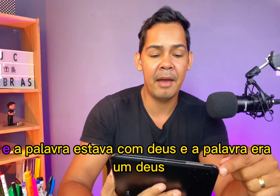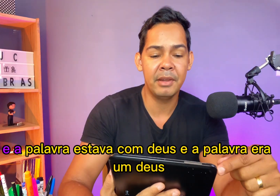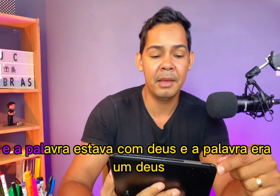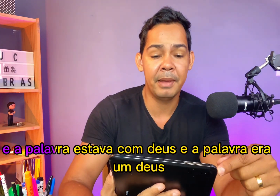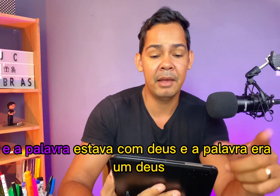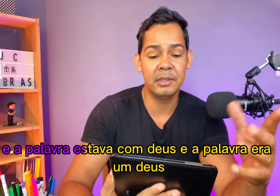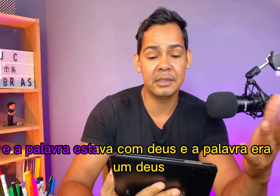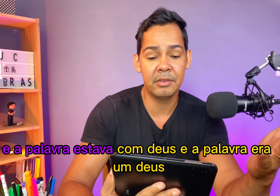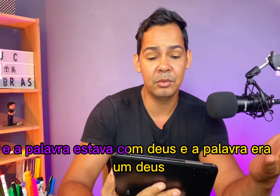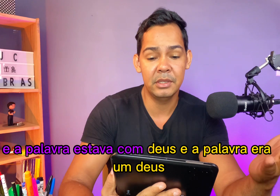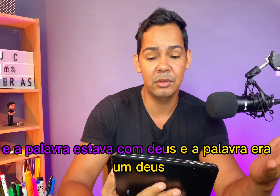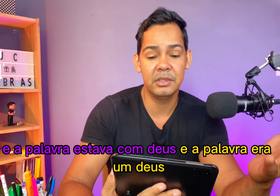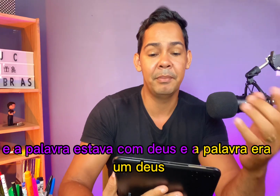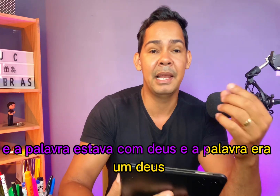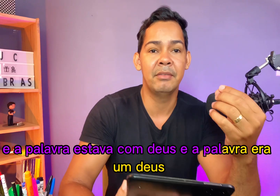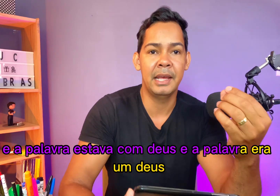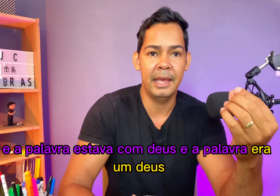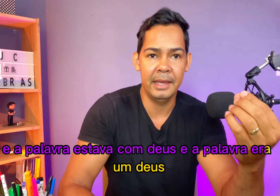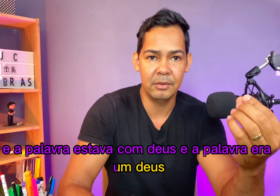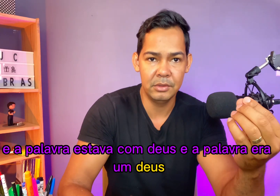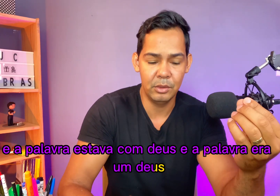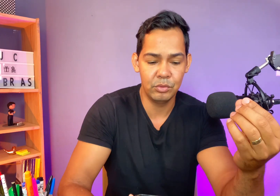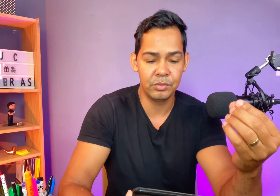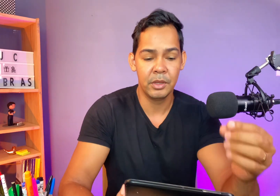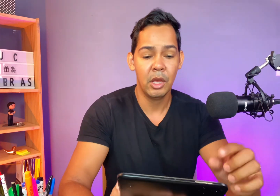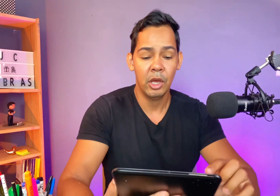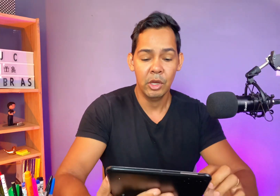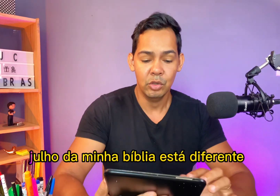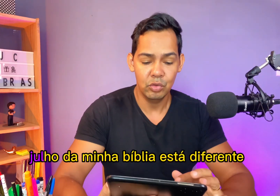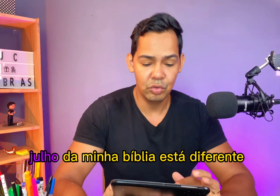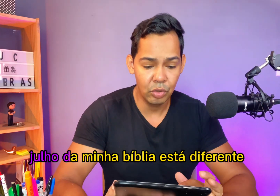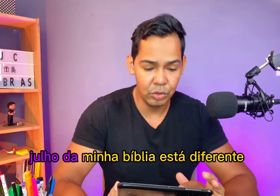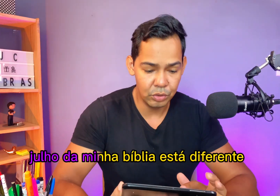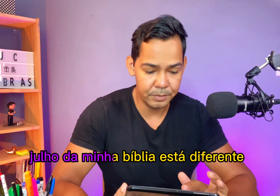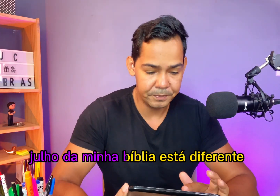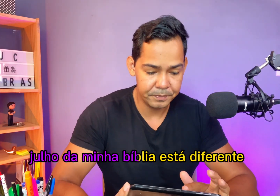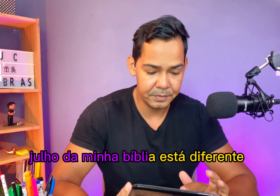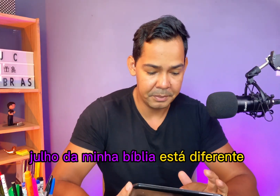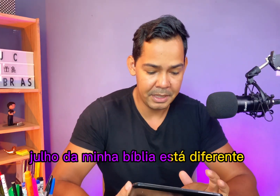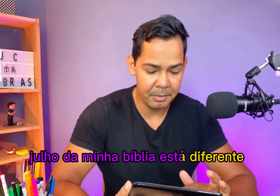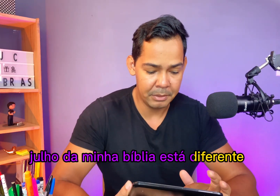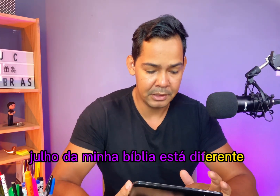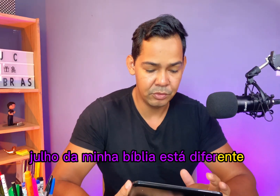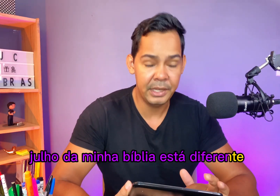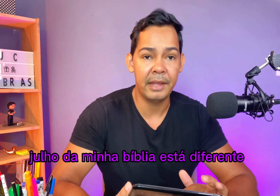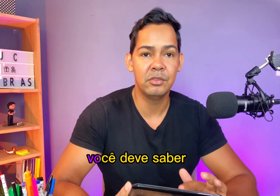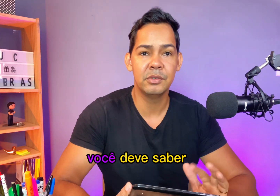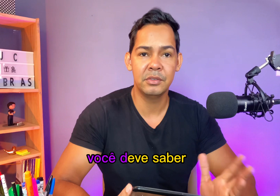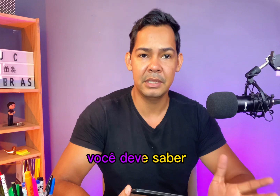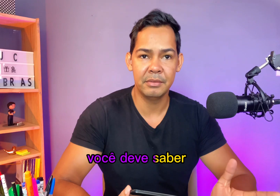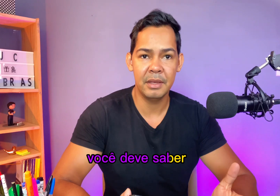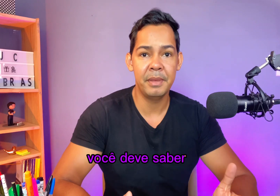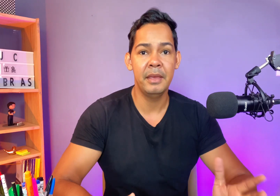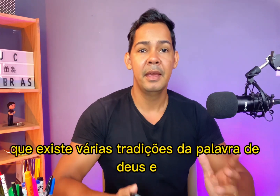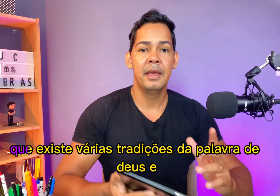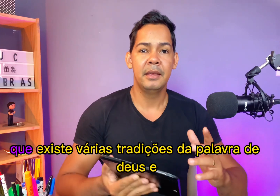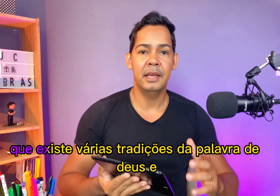e a palavra estava com Deus, e a palavra era um Deus. Júnior, na minha Bíblia está diferente. Você deve saber que